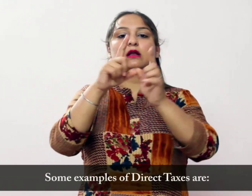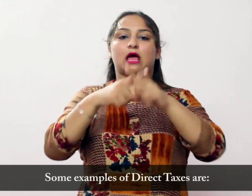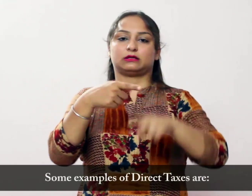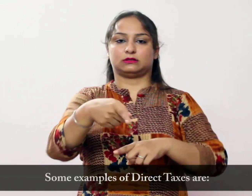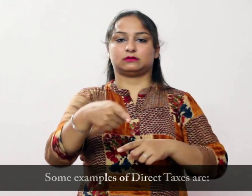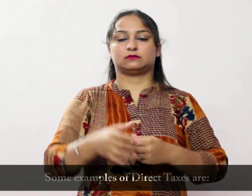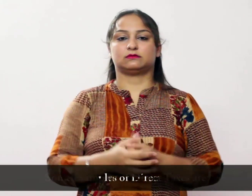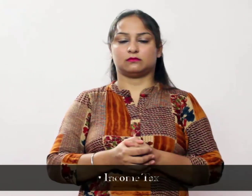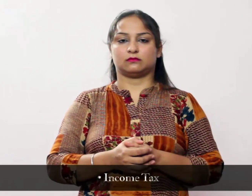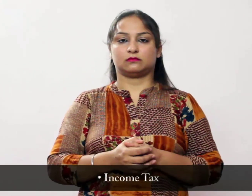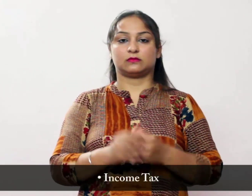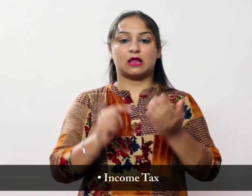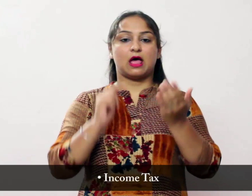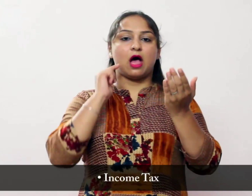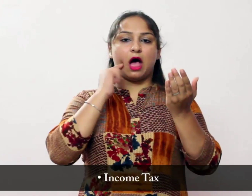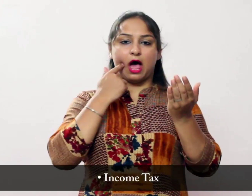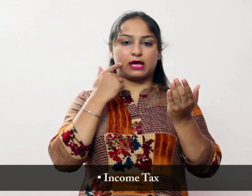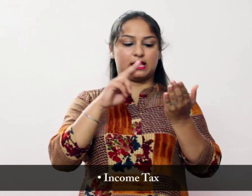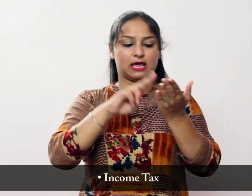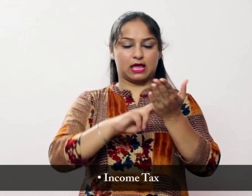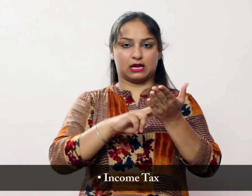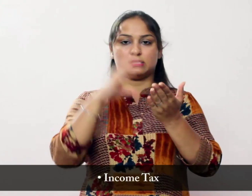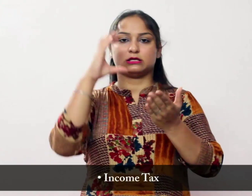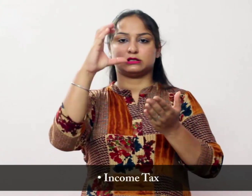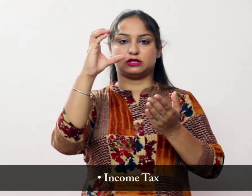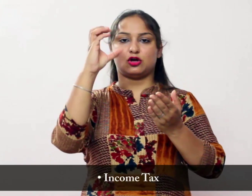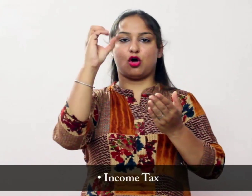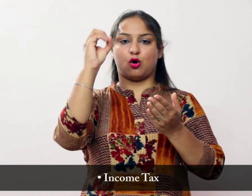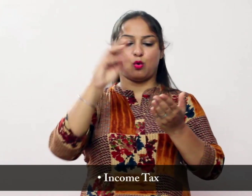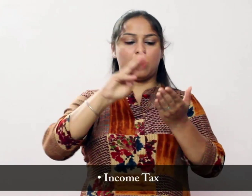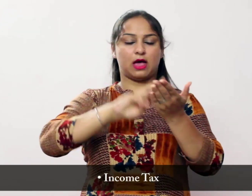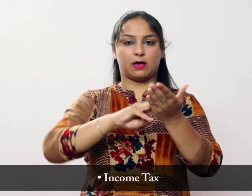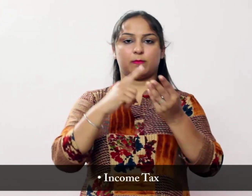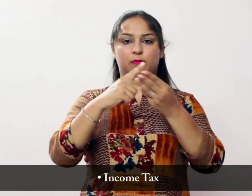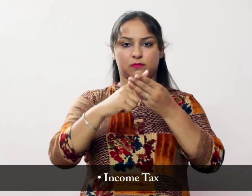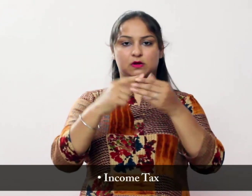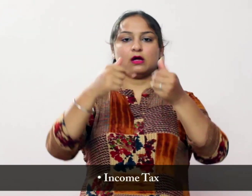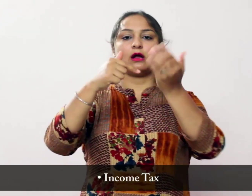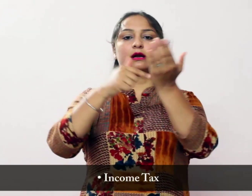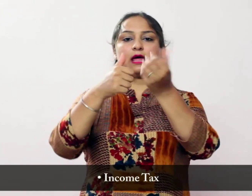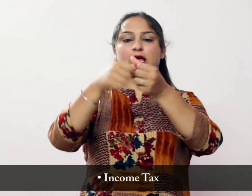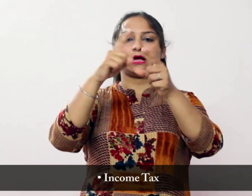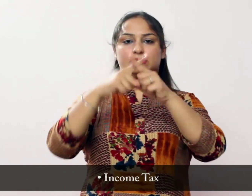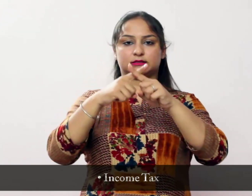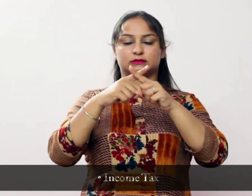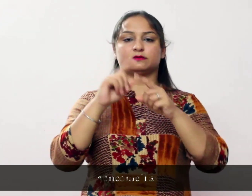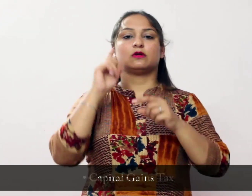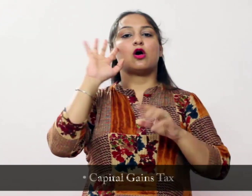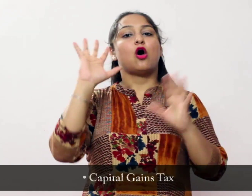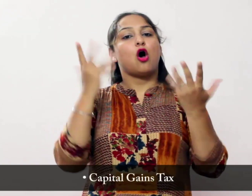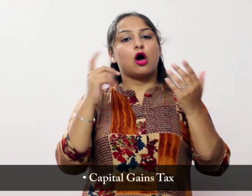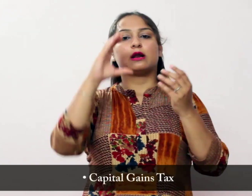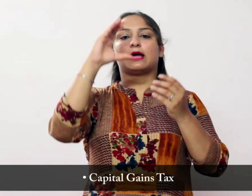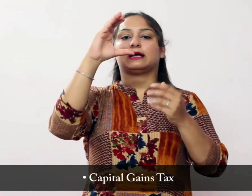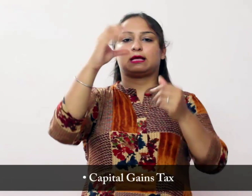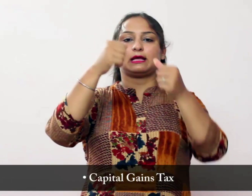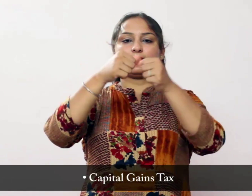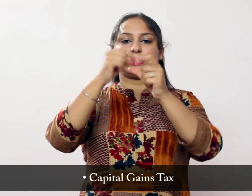प्रत्यक्ष टैक्स के कुछ उदाहरण हैं आयकर, पूंजी लाभ कर,